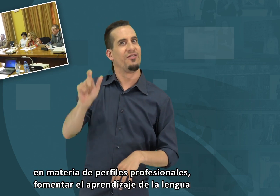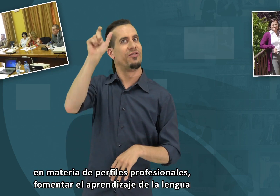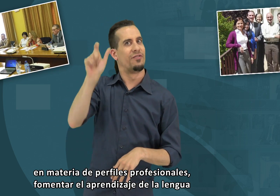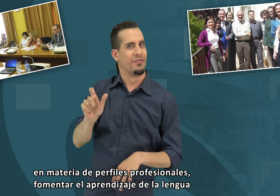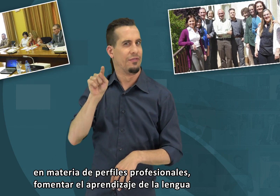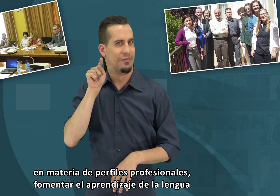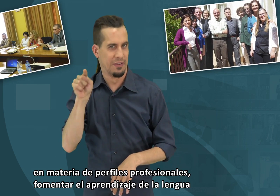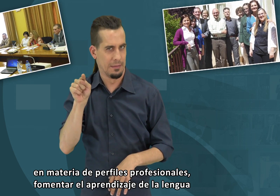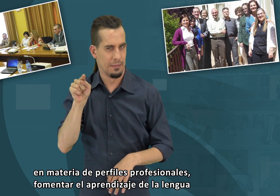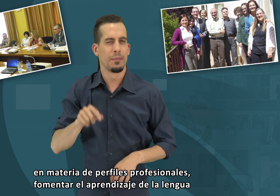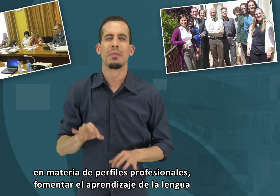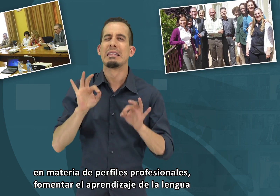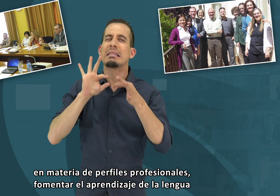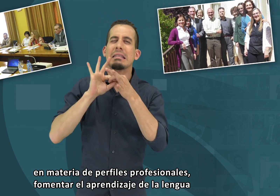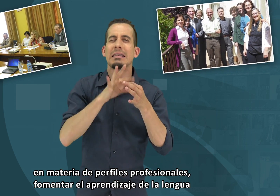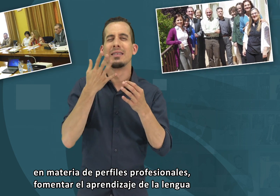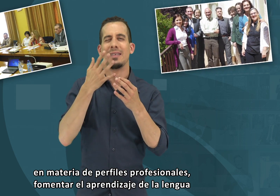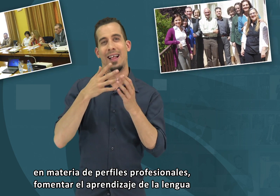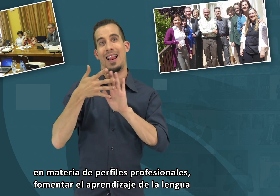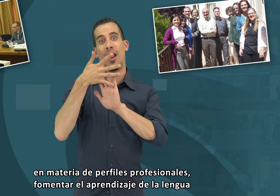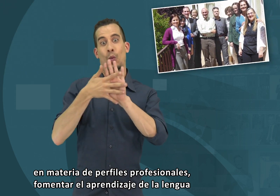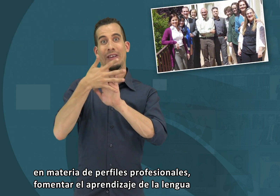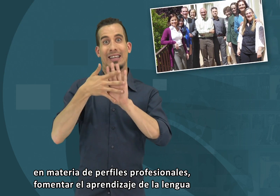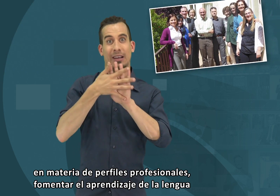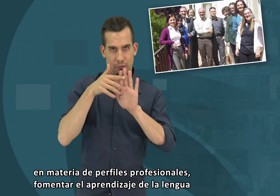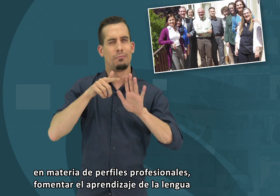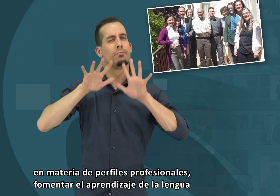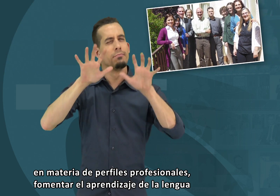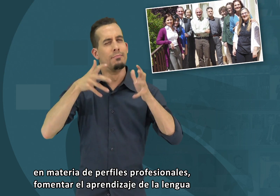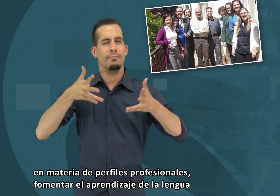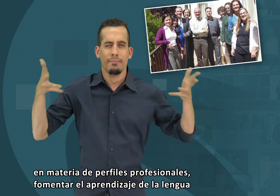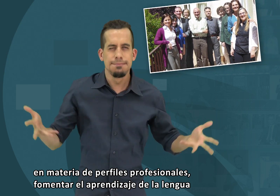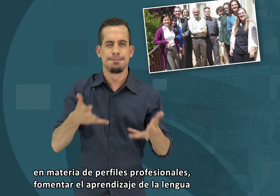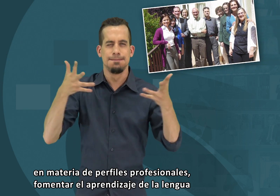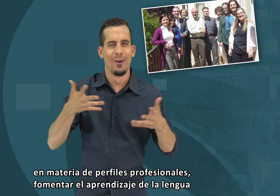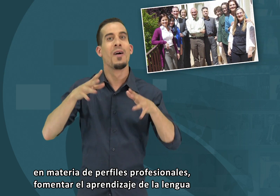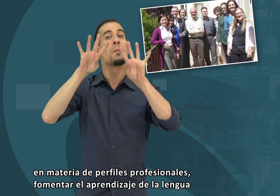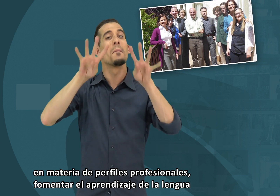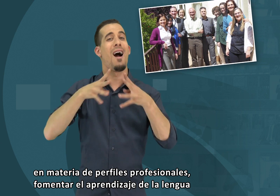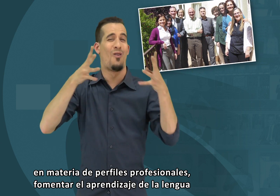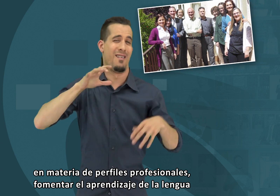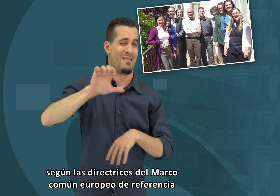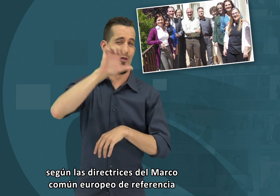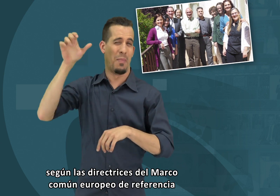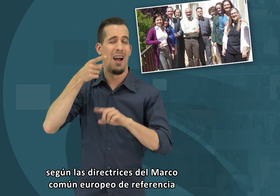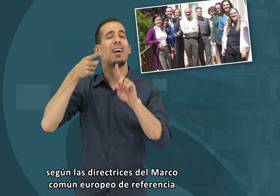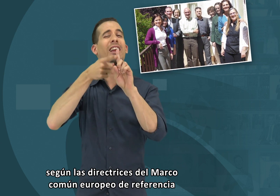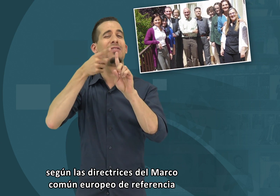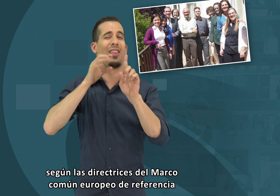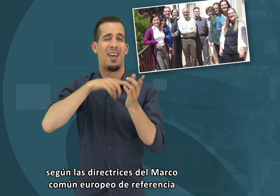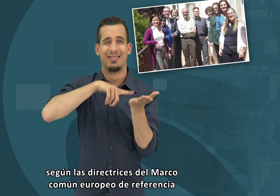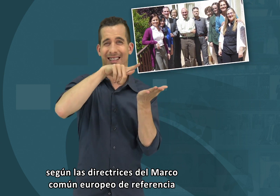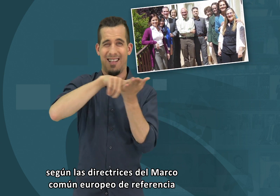fomentar el aprendizaje de la lengua según las directrices del Marco Común Europeo de Referencia para las